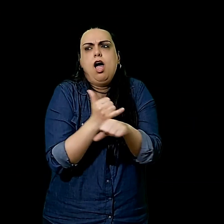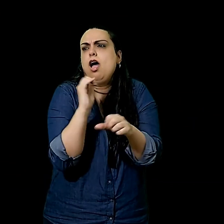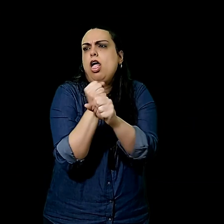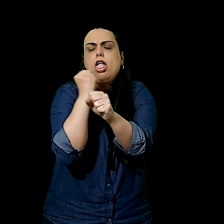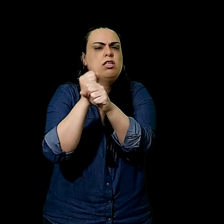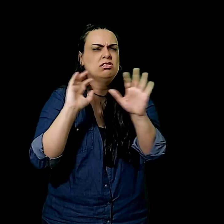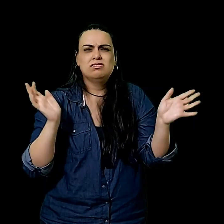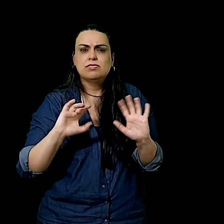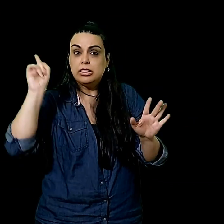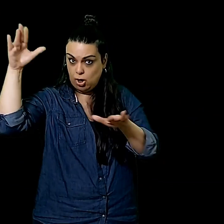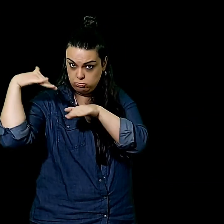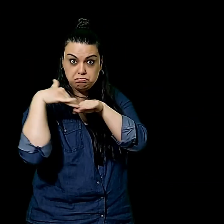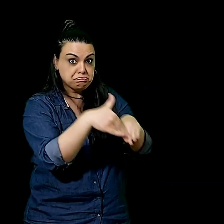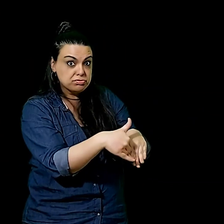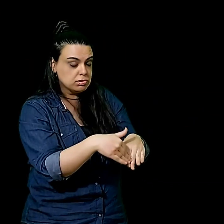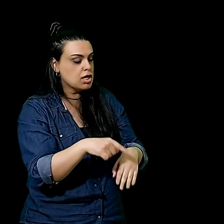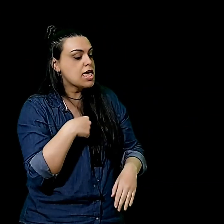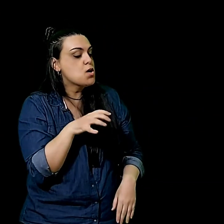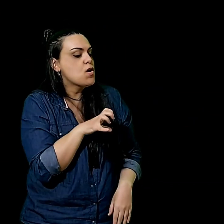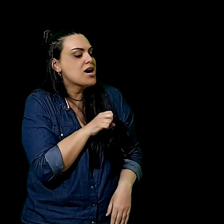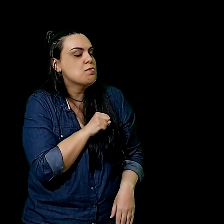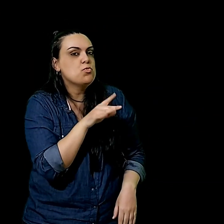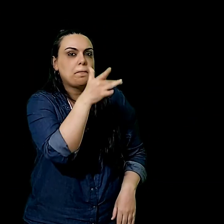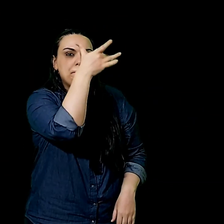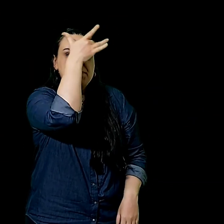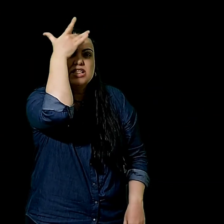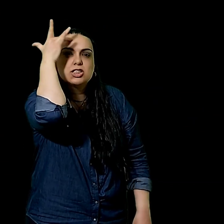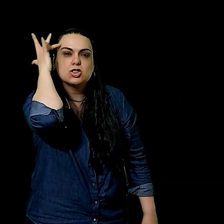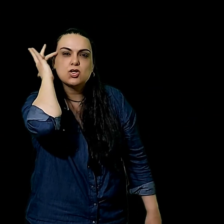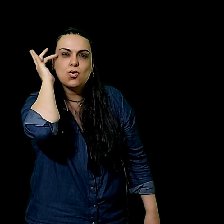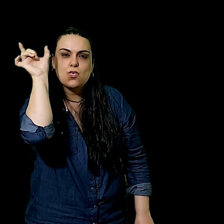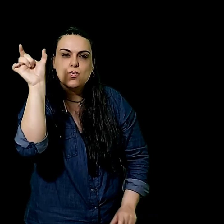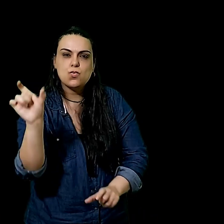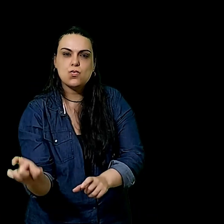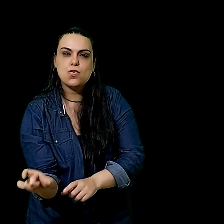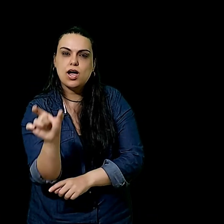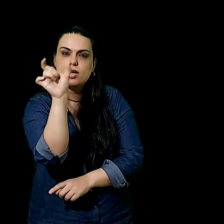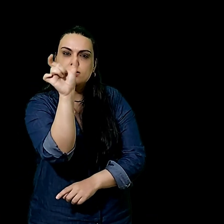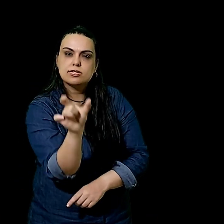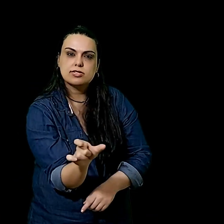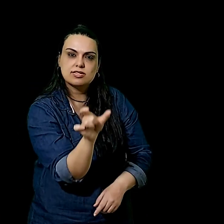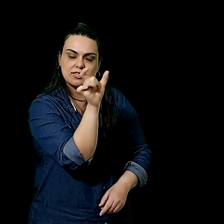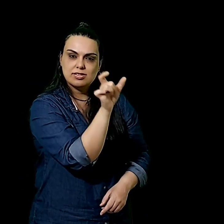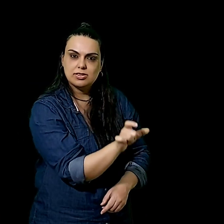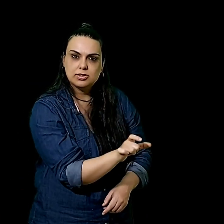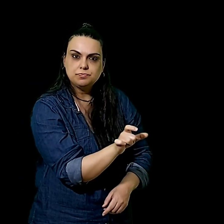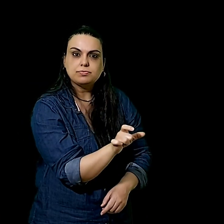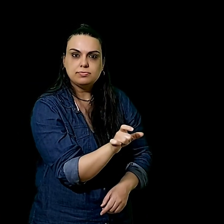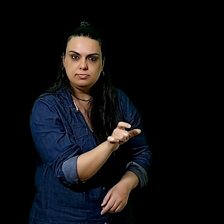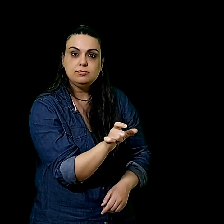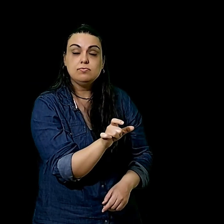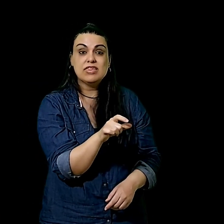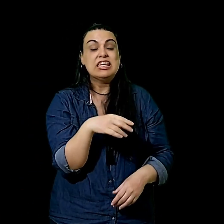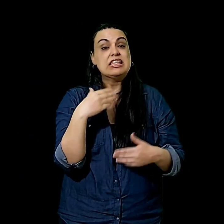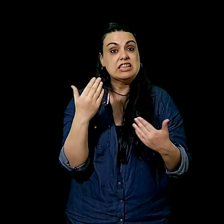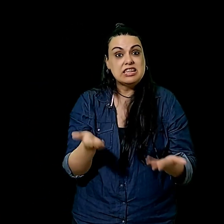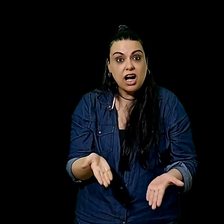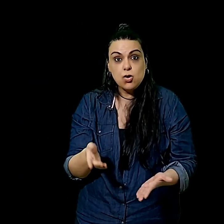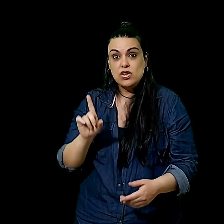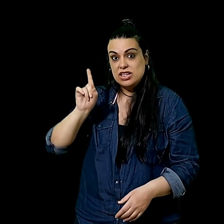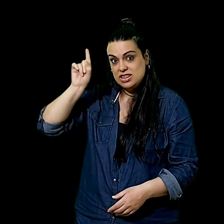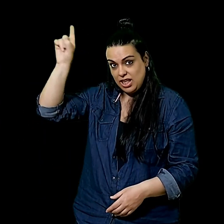eu não amo cimento, eu amo pessoas. Então a extensão daquilo que Deus continuará